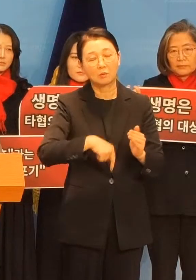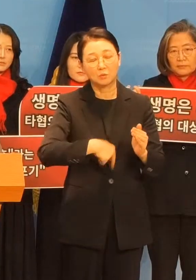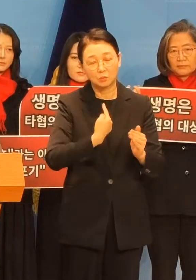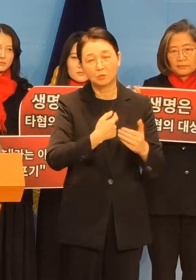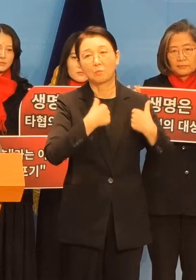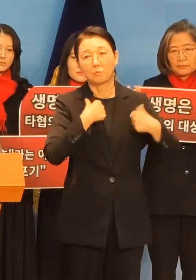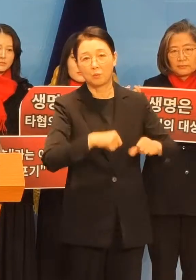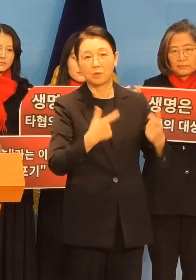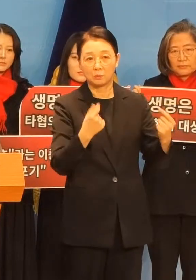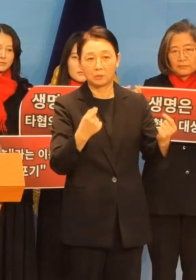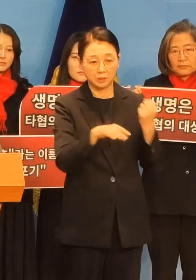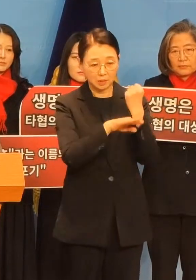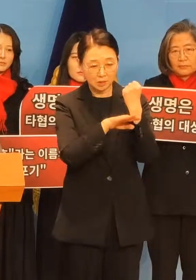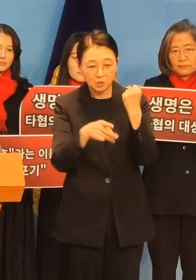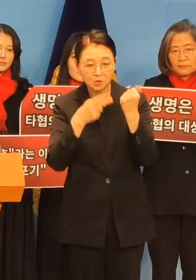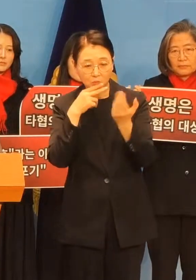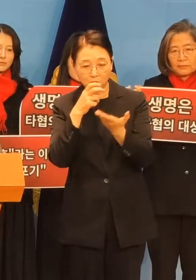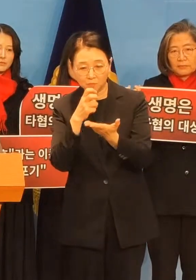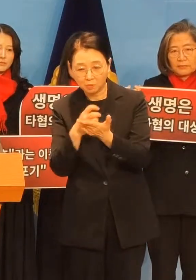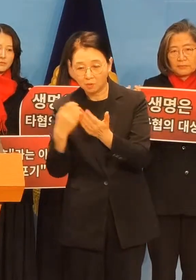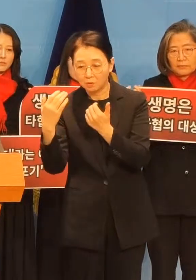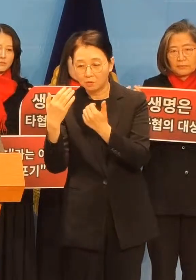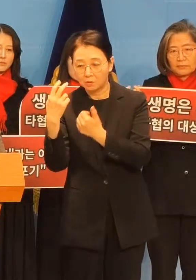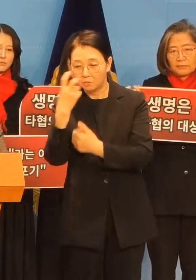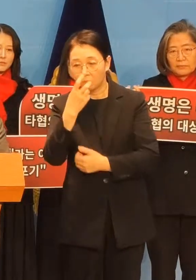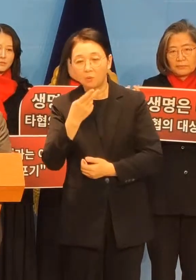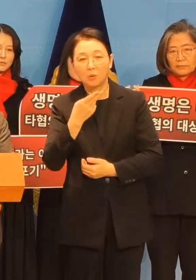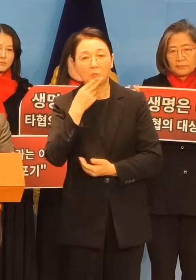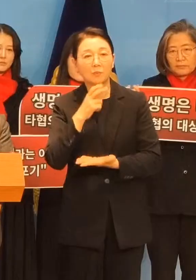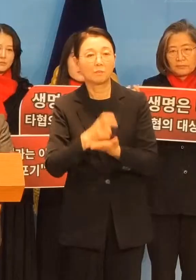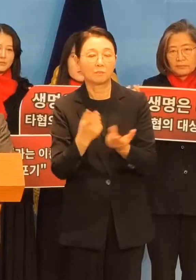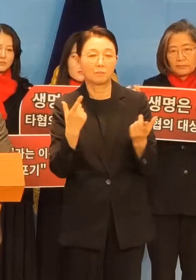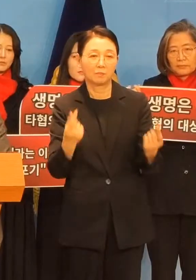기준 없는 법은 보호 없는 법이다.